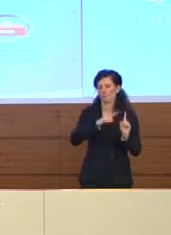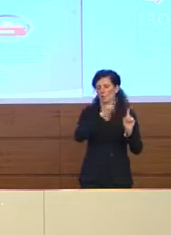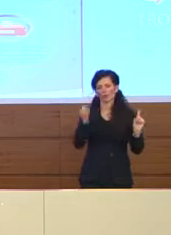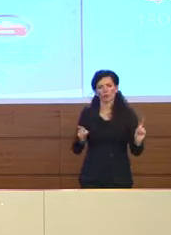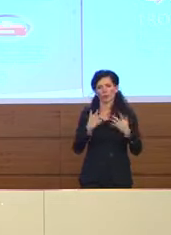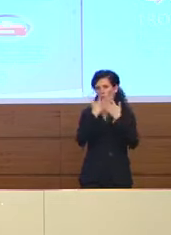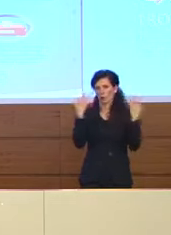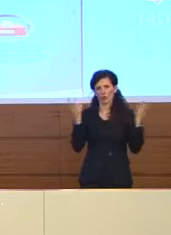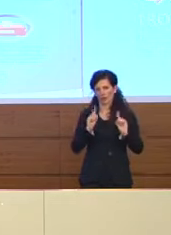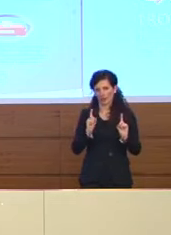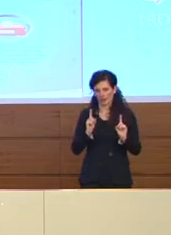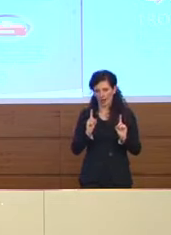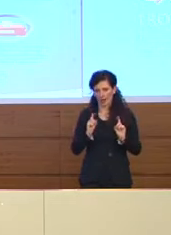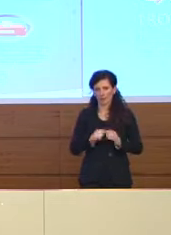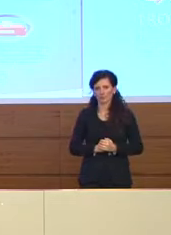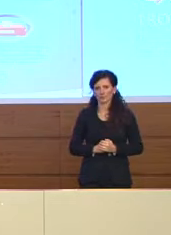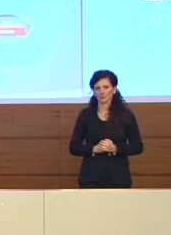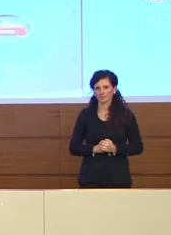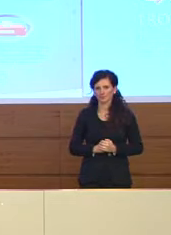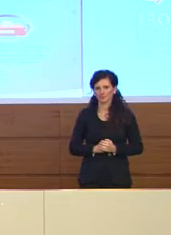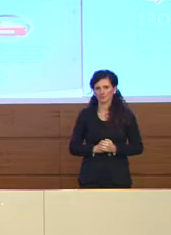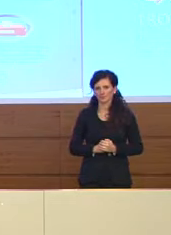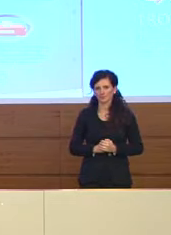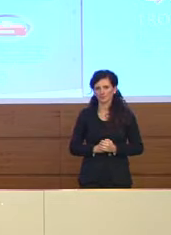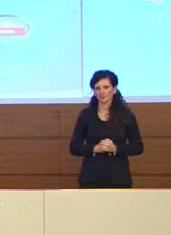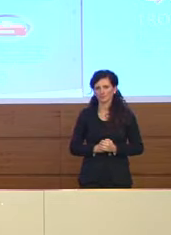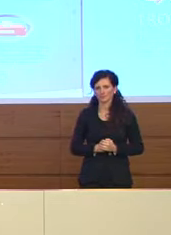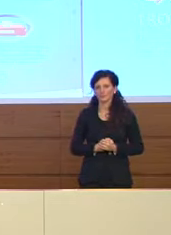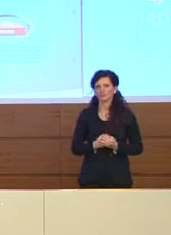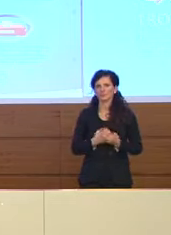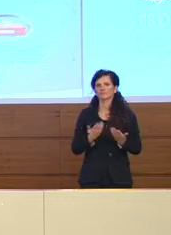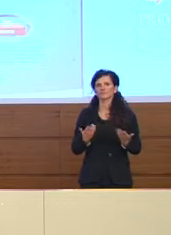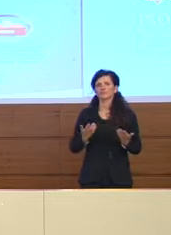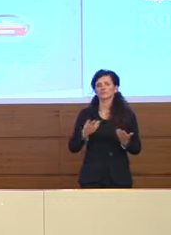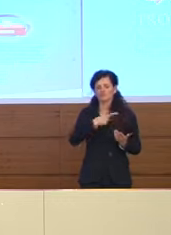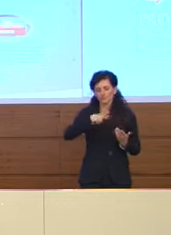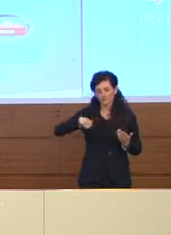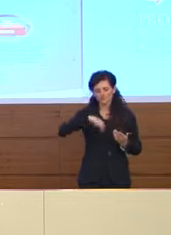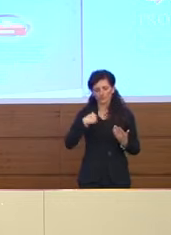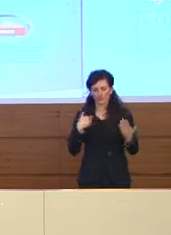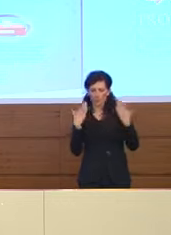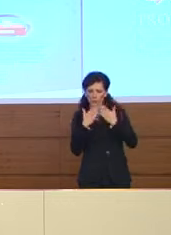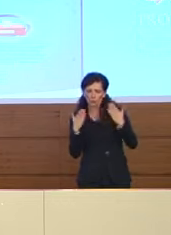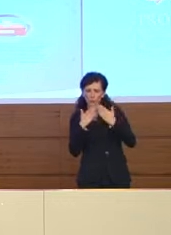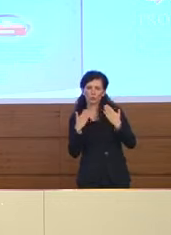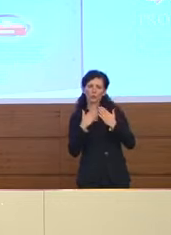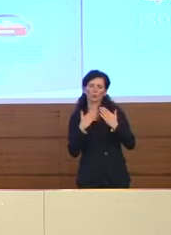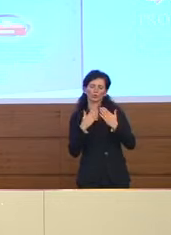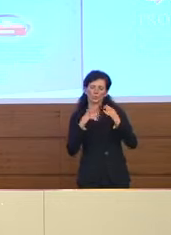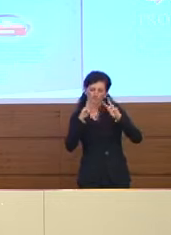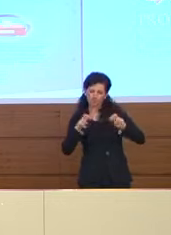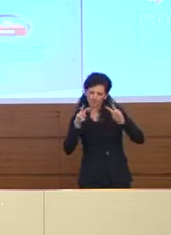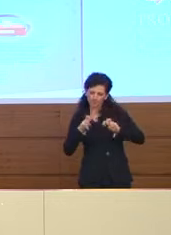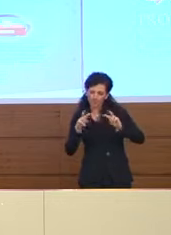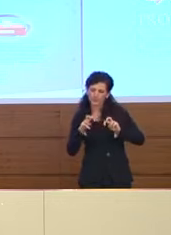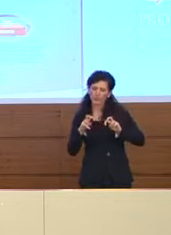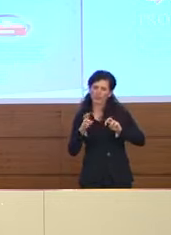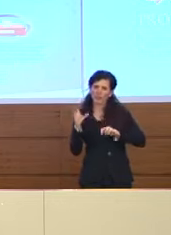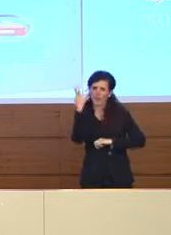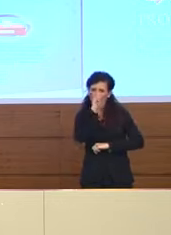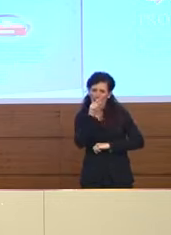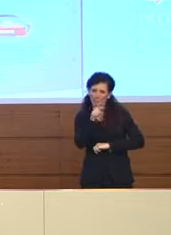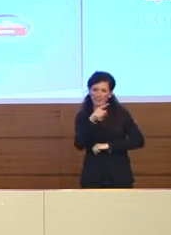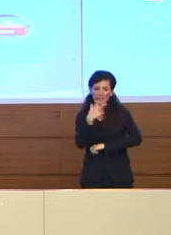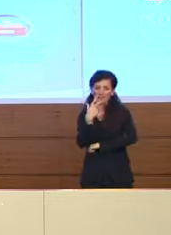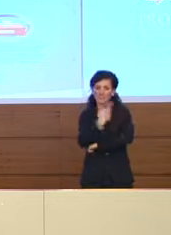da scenari completamente favorevole cioè a dire la vaccinazione